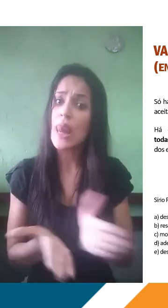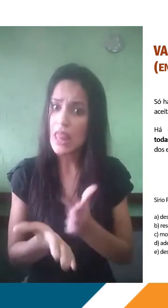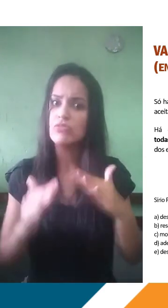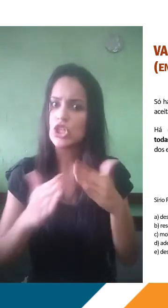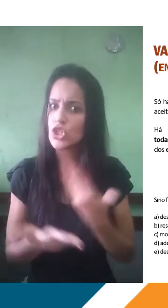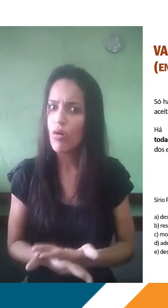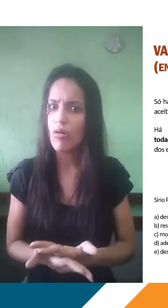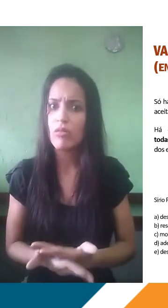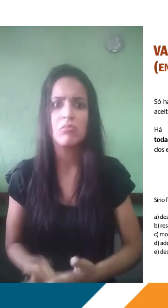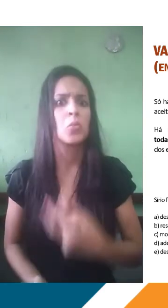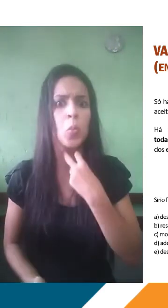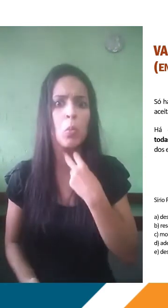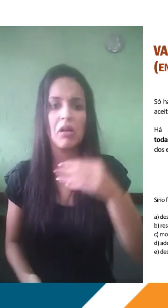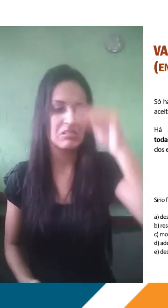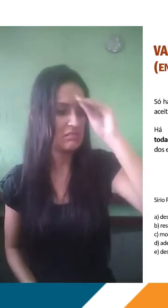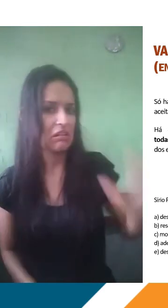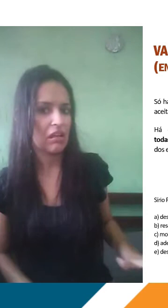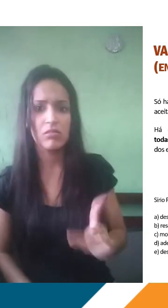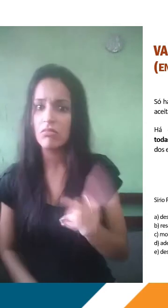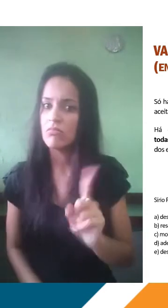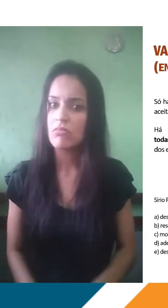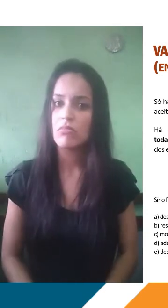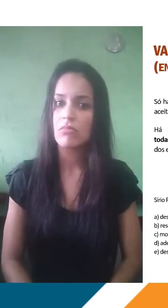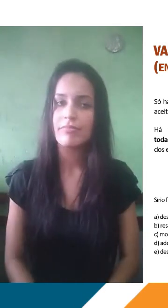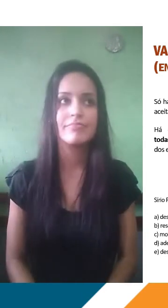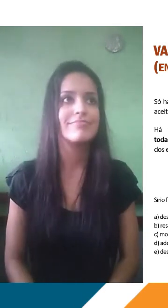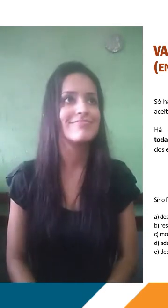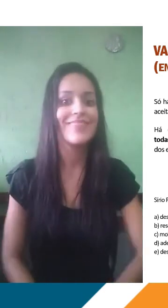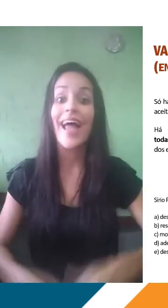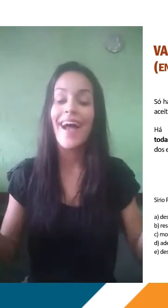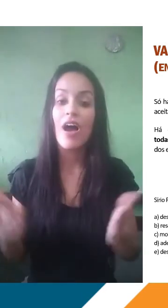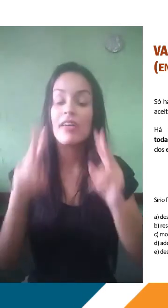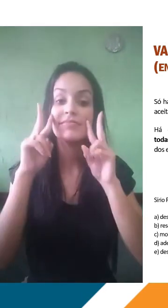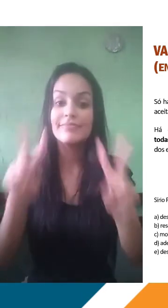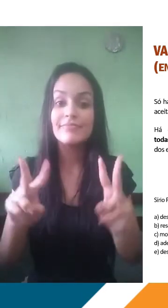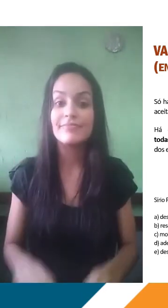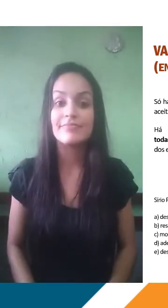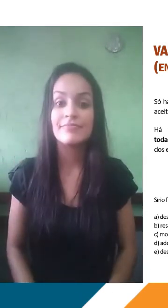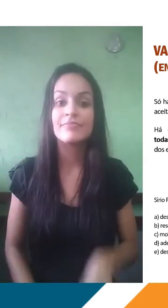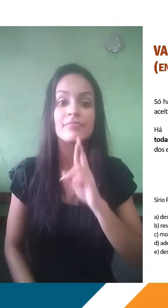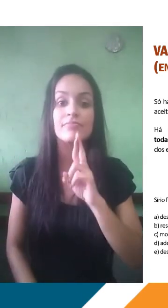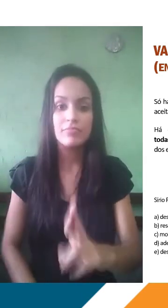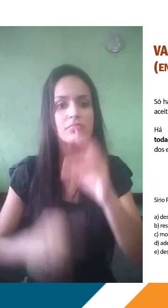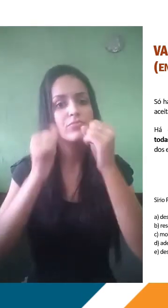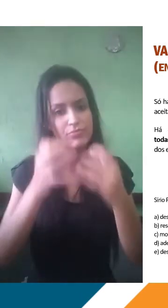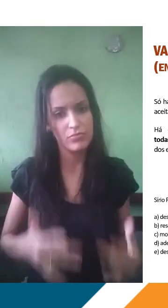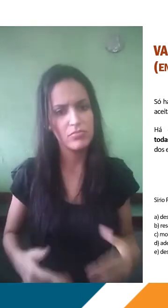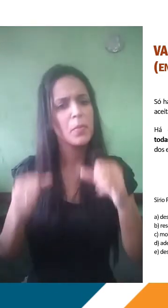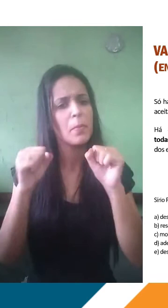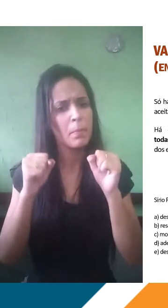sugere a alternativa E No próximo slide, vocês podem contemplar a parte escrita para consultar